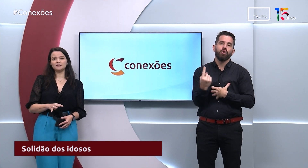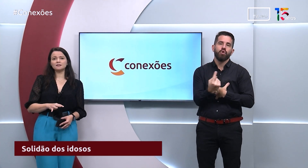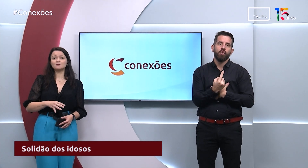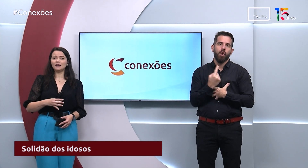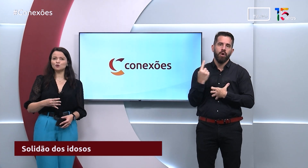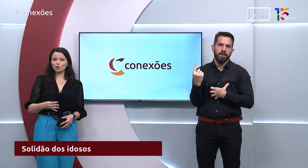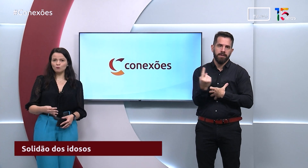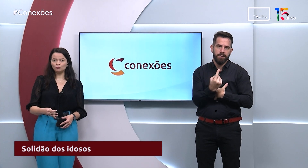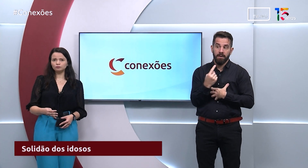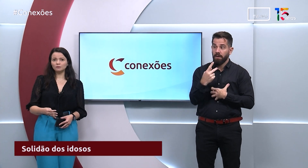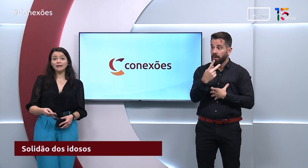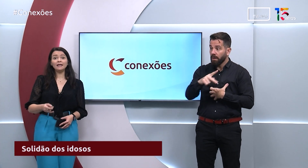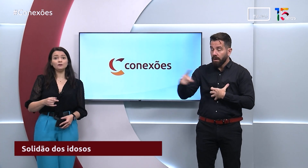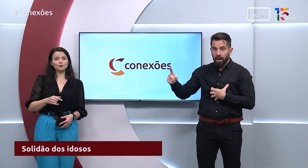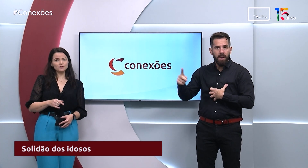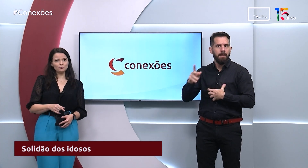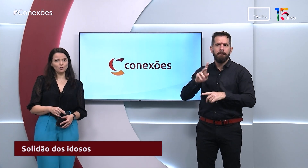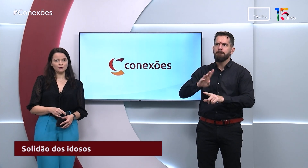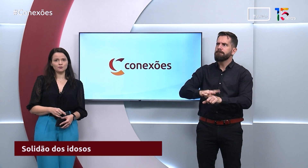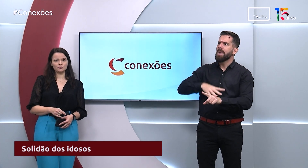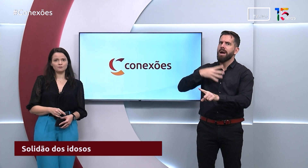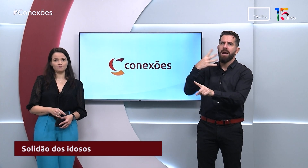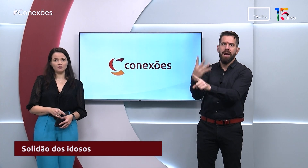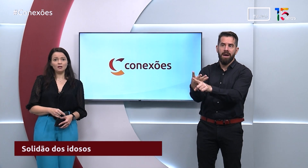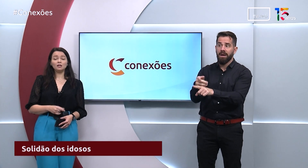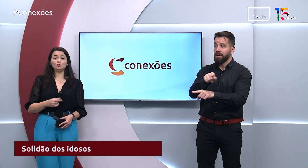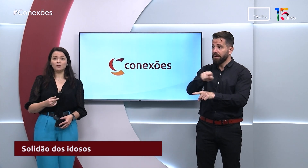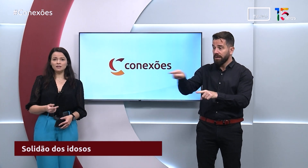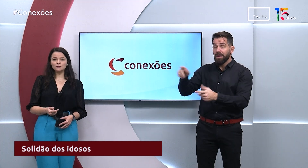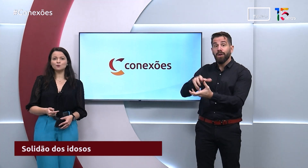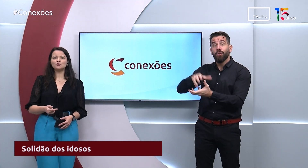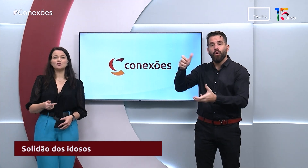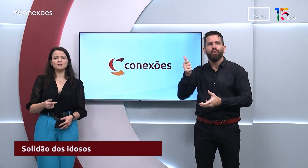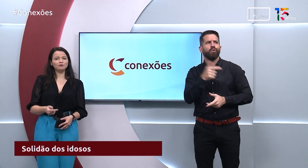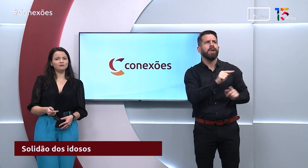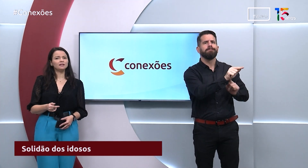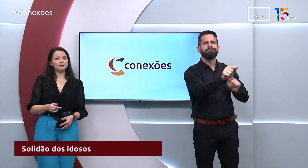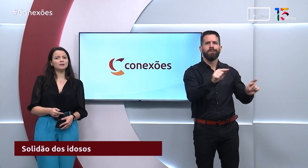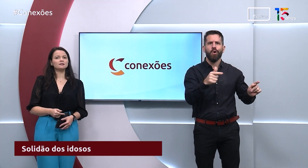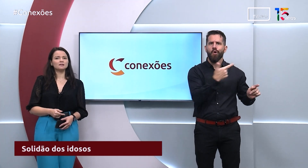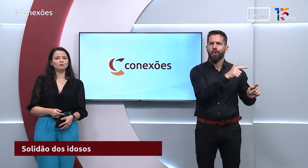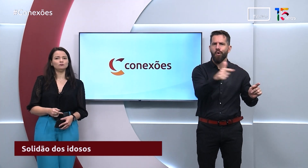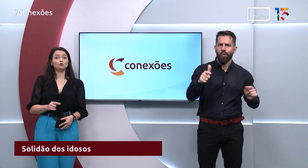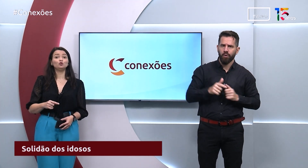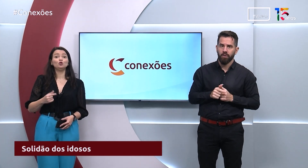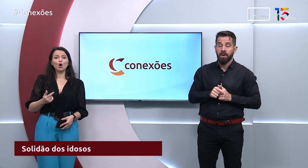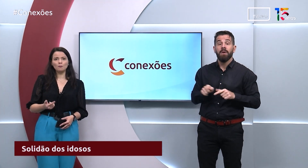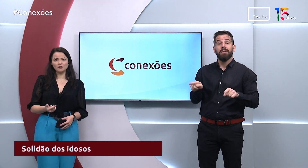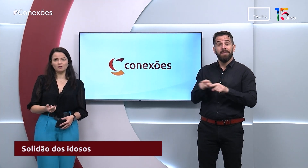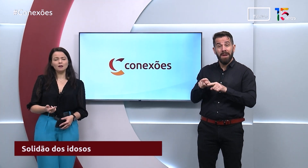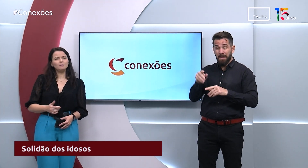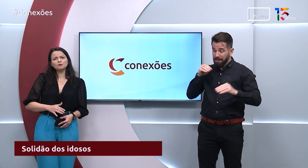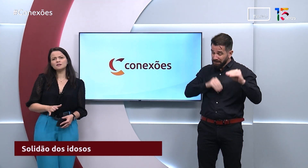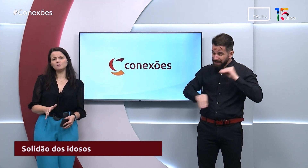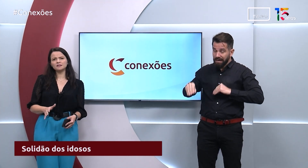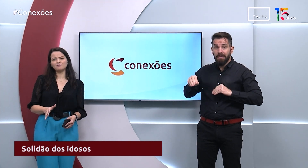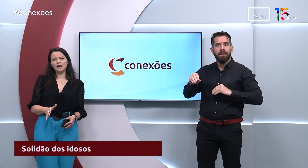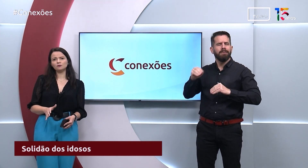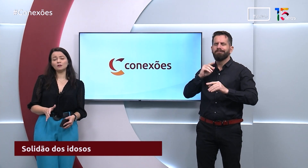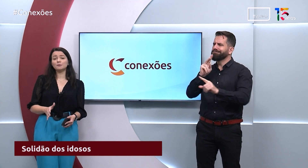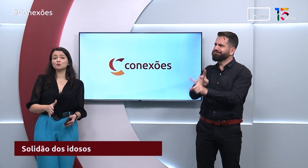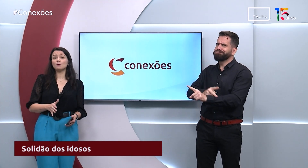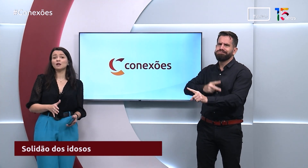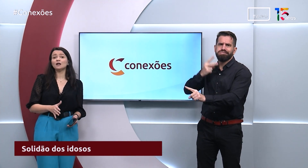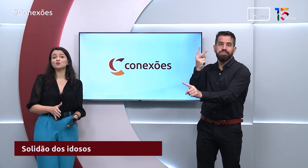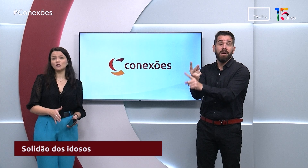4 vezes mais comum entre os idosos. E o risco de desenvolver depressão dobra pelo simples